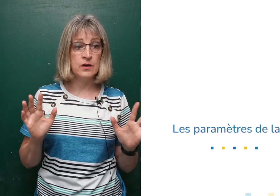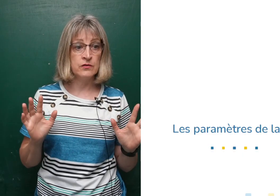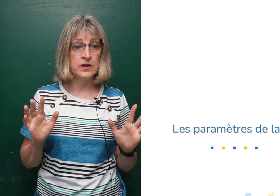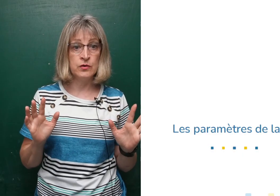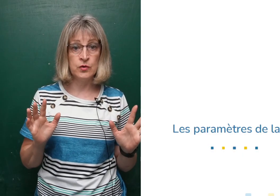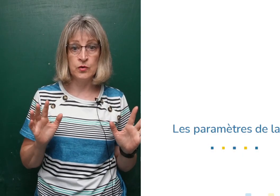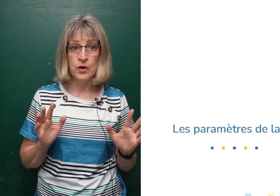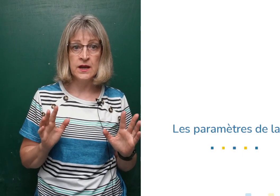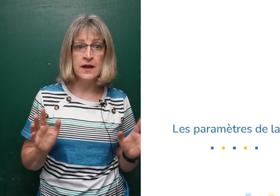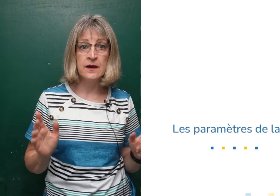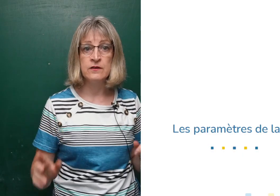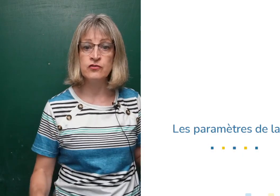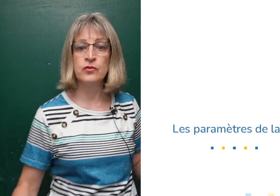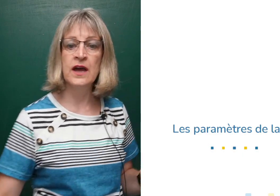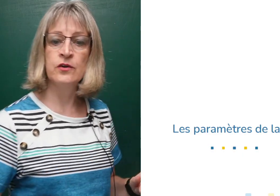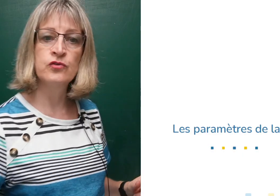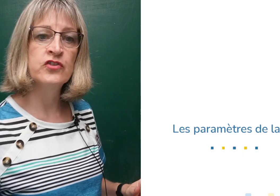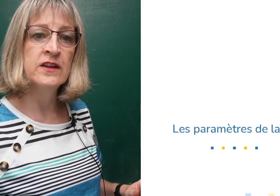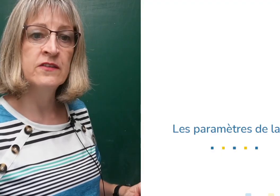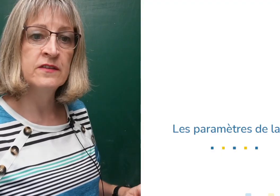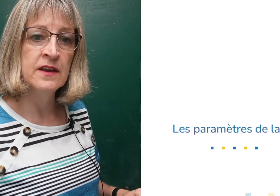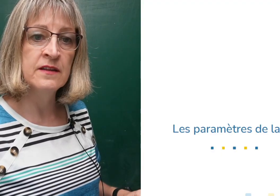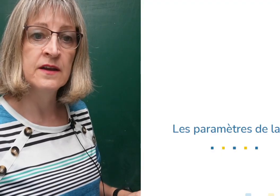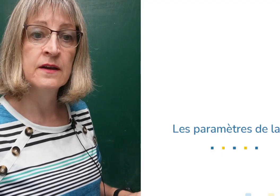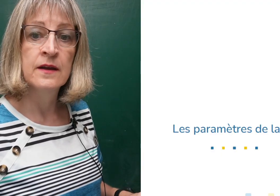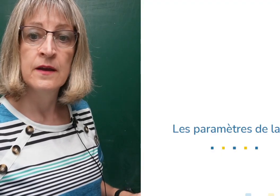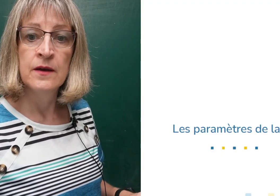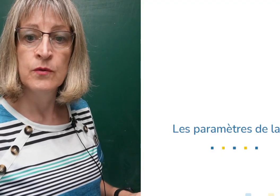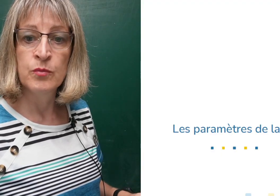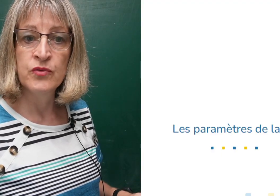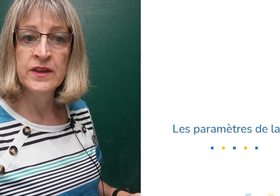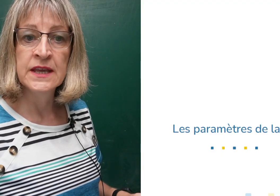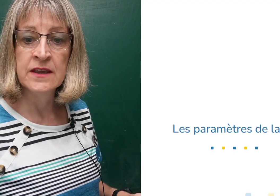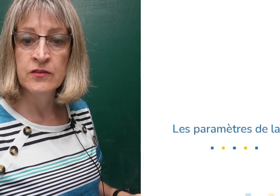C'est clair? Je regarde dans le chat si certains ont posé des questions.